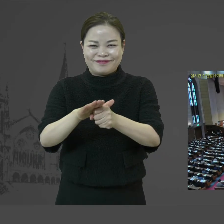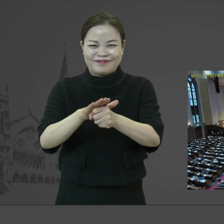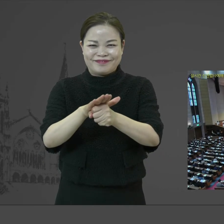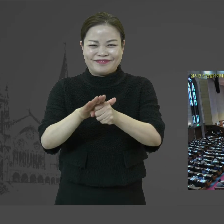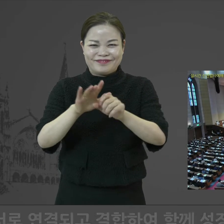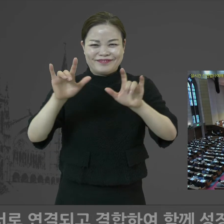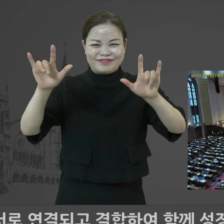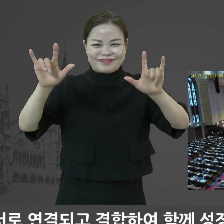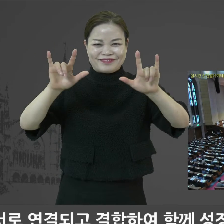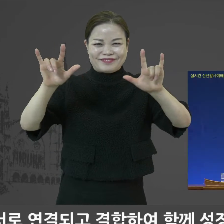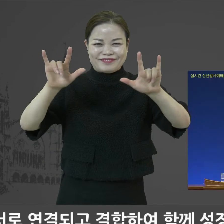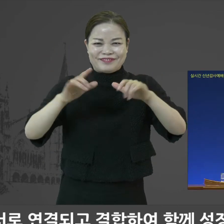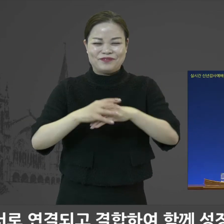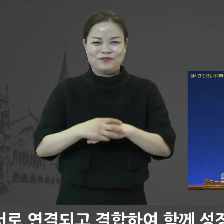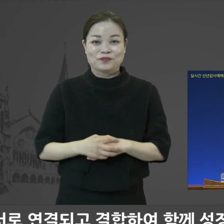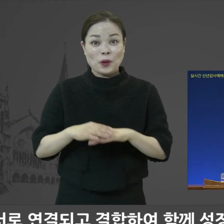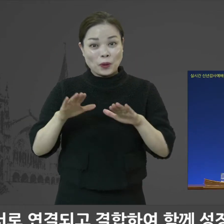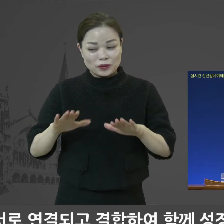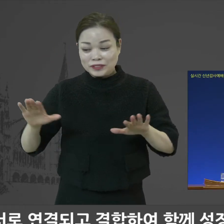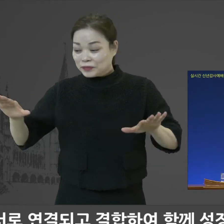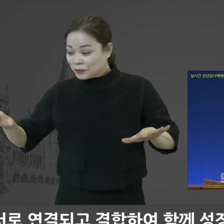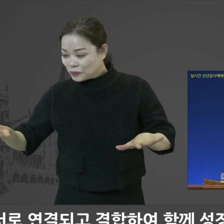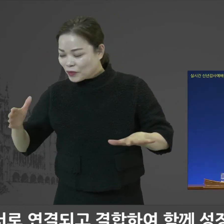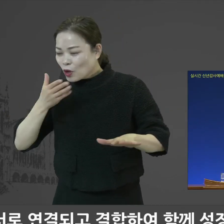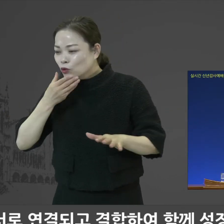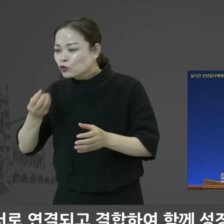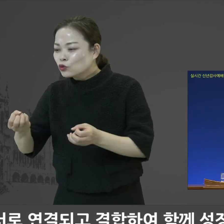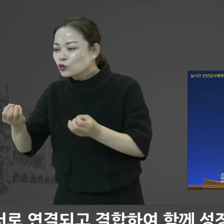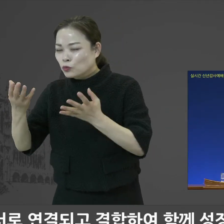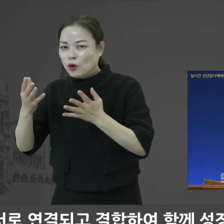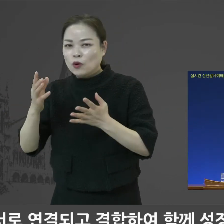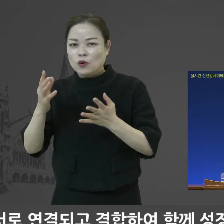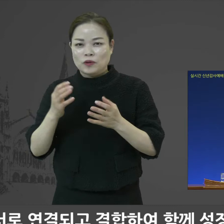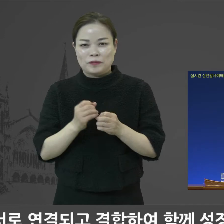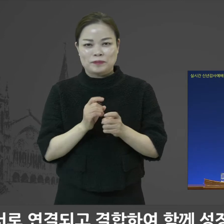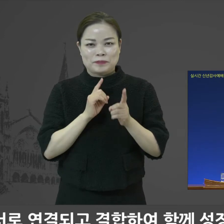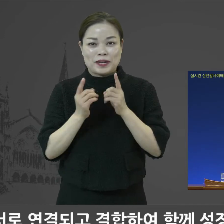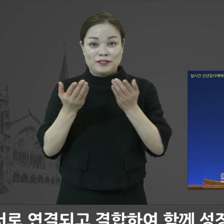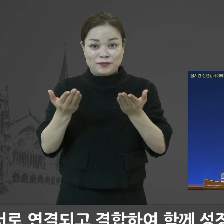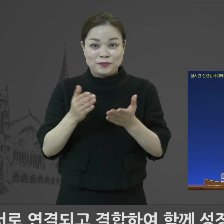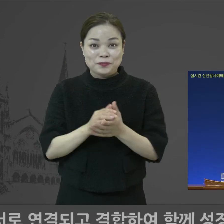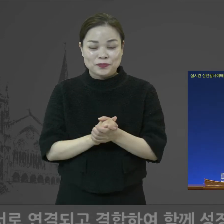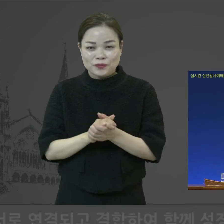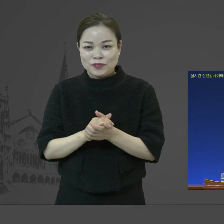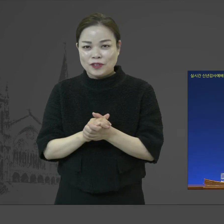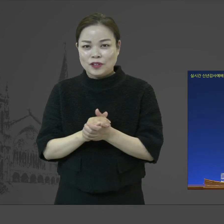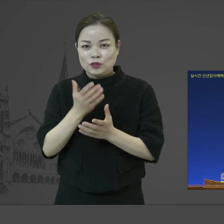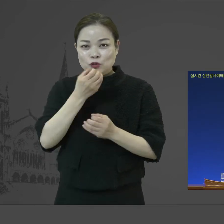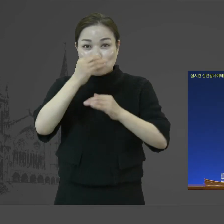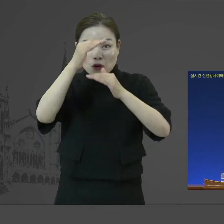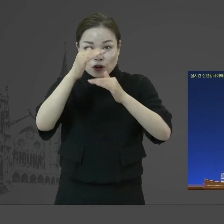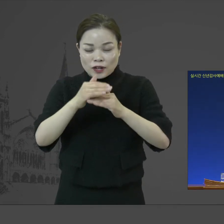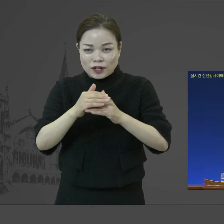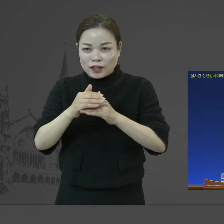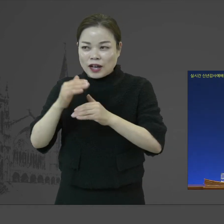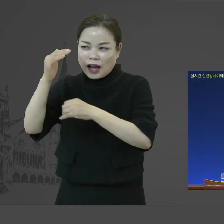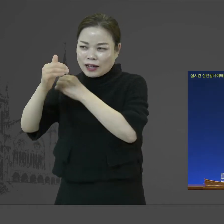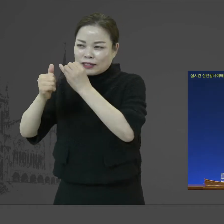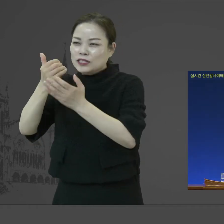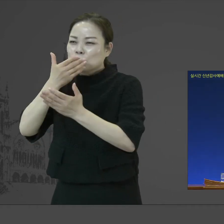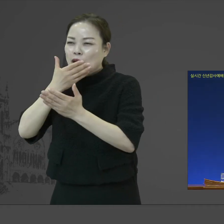사랑합니다. 오늘은 저와 옆에 분을 축복할 때인데 이렇게 축복해 주시기 바랍니다. 축복할 내용은 천복을